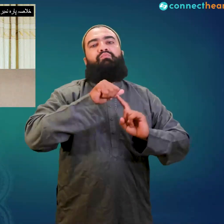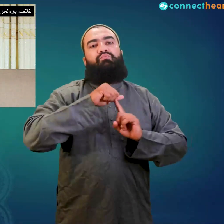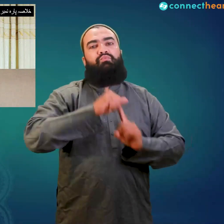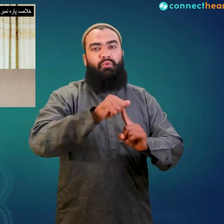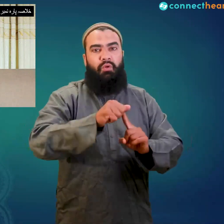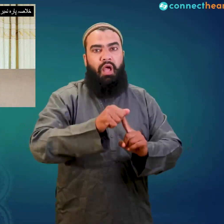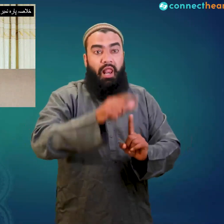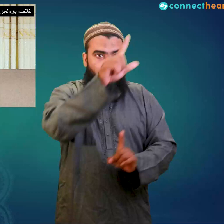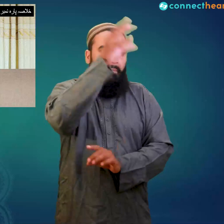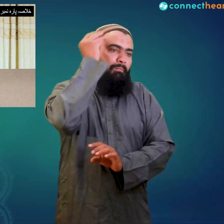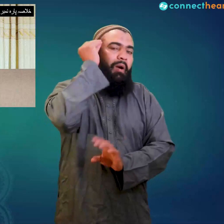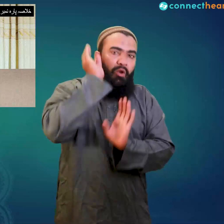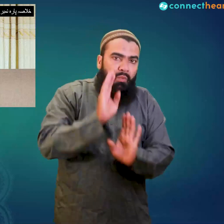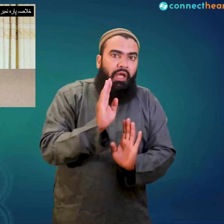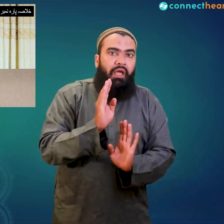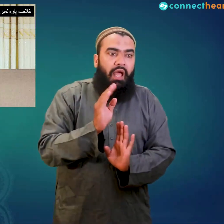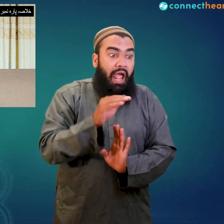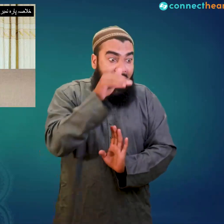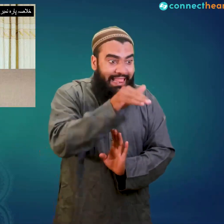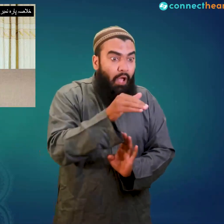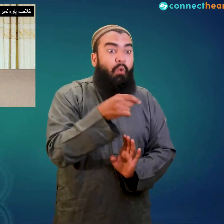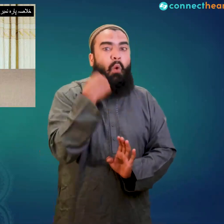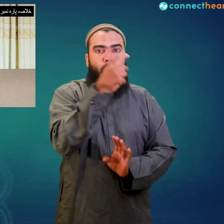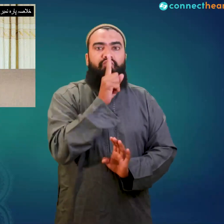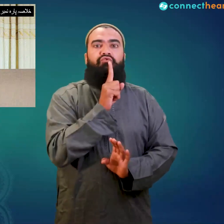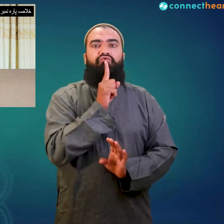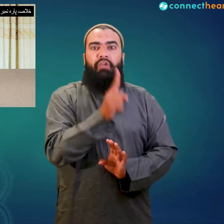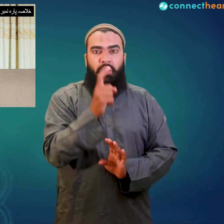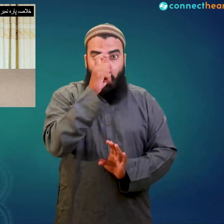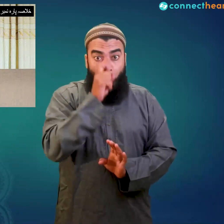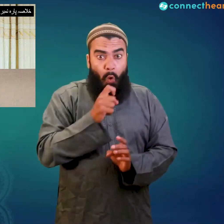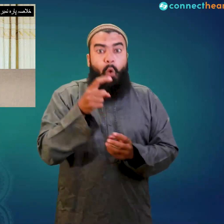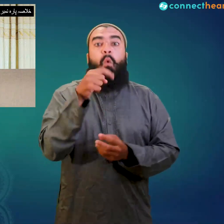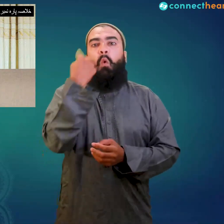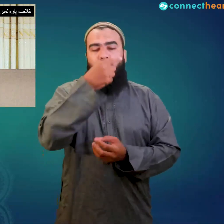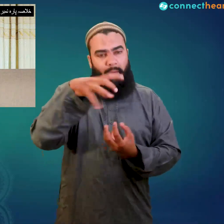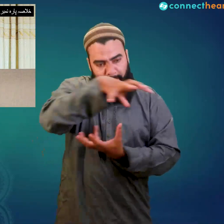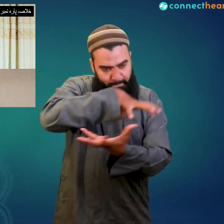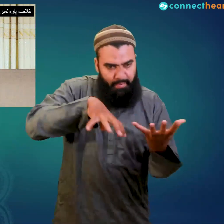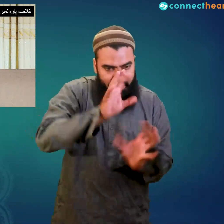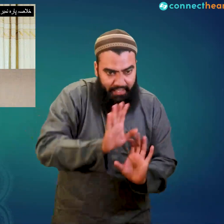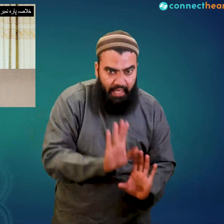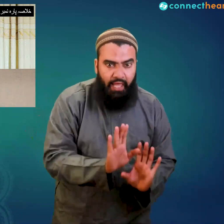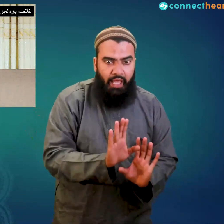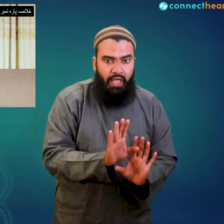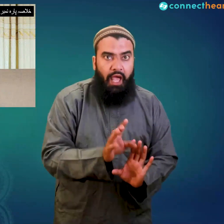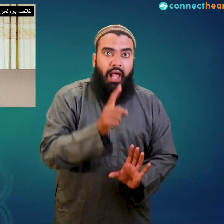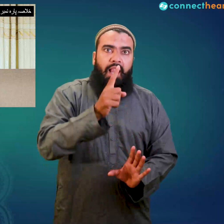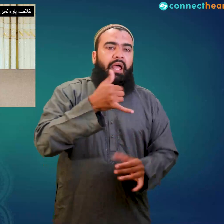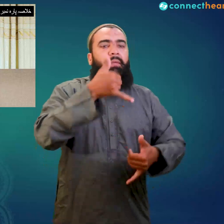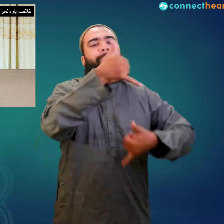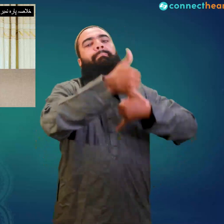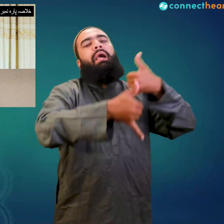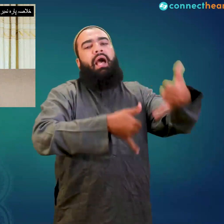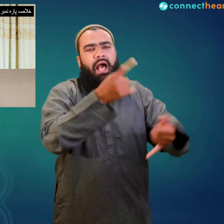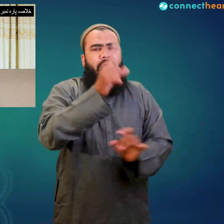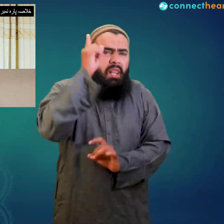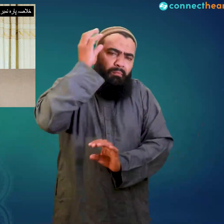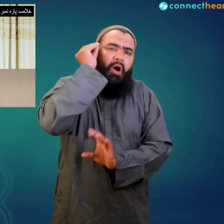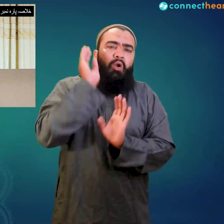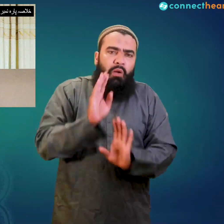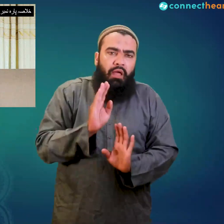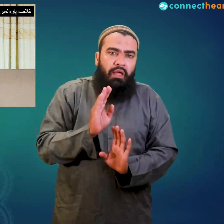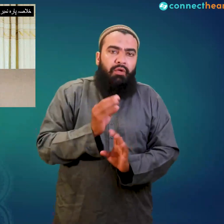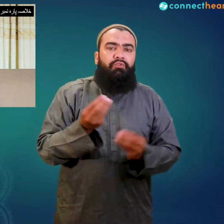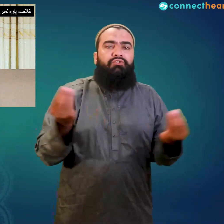ضرور ہوگی۔ اللہ کے علم میں تو سب کچھ ہے، لیکن فرمایا کہ حجت پوری کرنے کے لیے اور قیامت کے دن وہ